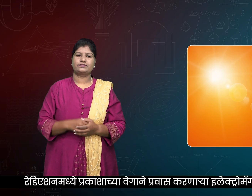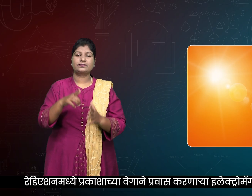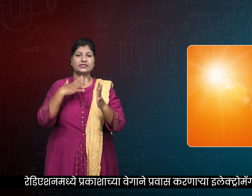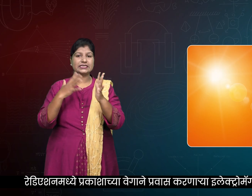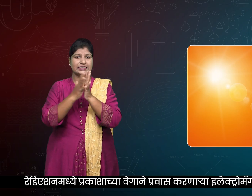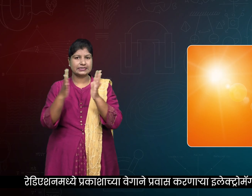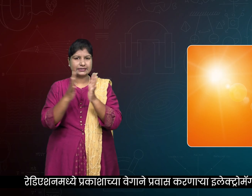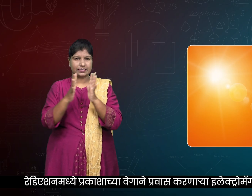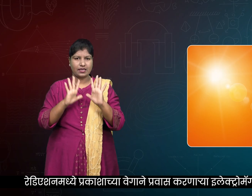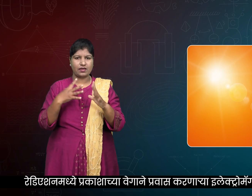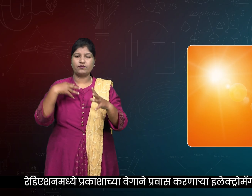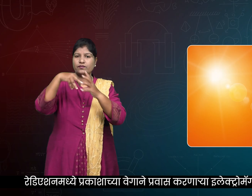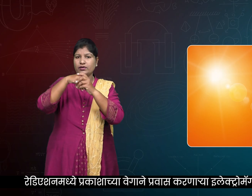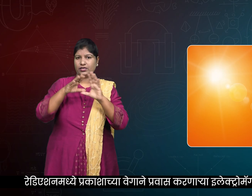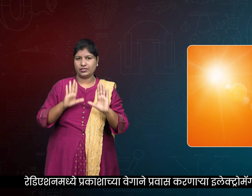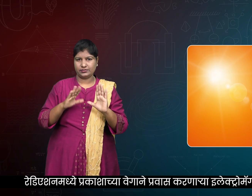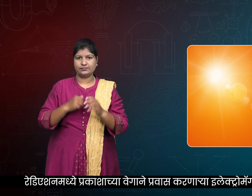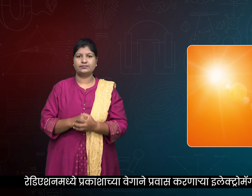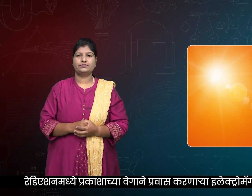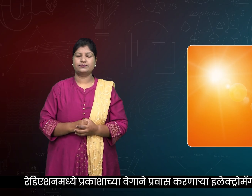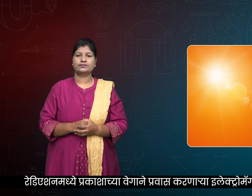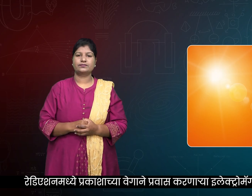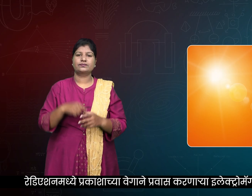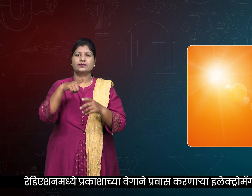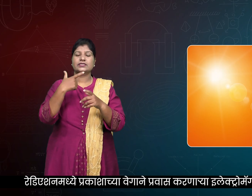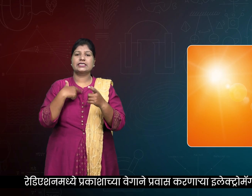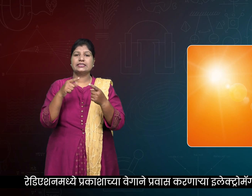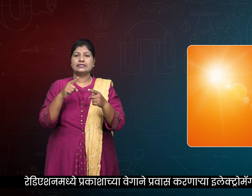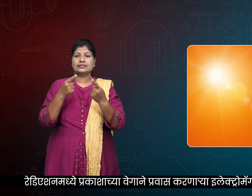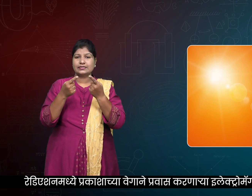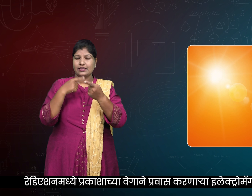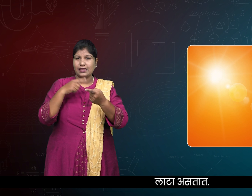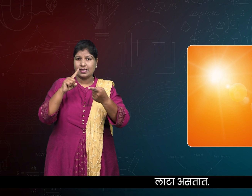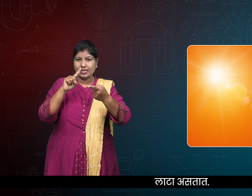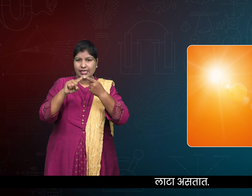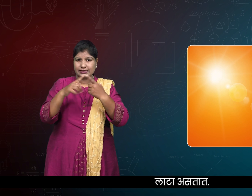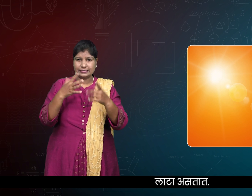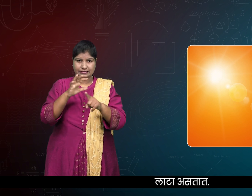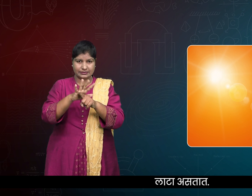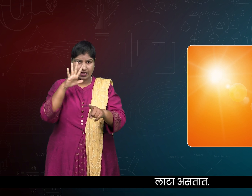रेडिएशनमध्ये प्रकाशाच्या वेगाने प्रवास करणाऱ्या इलेक्ट्रोमॅग्नेट विद्युत चुंबकीय लाटा असतात.